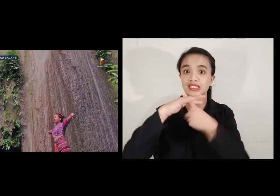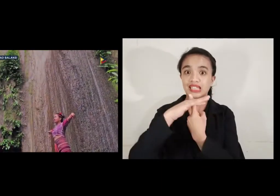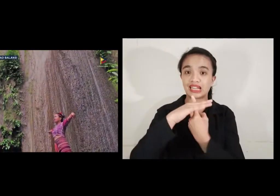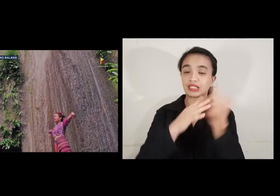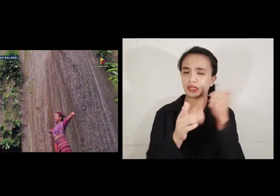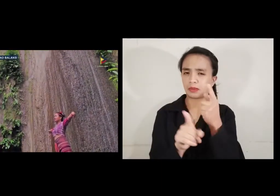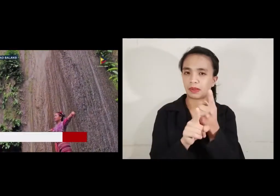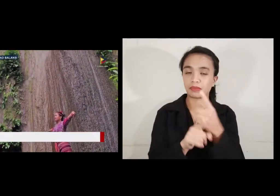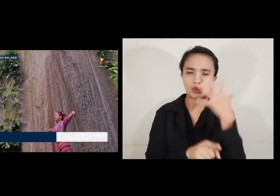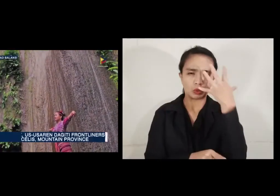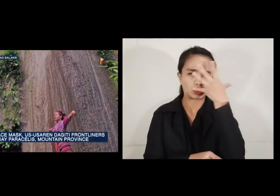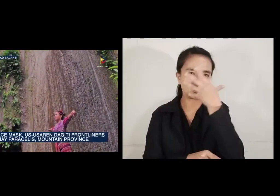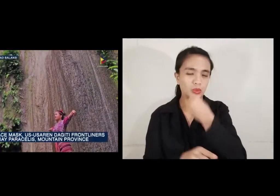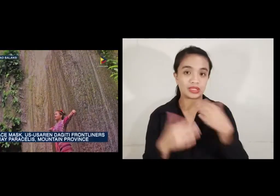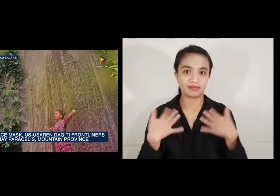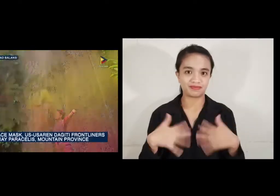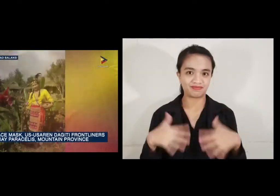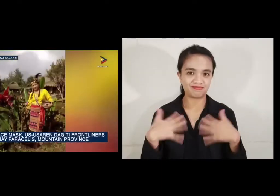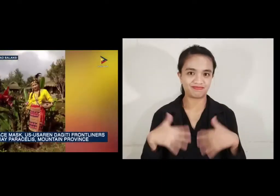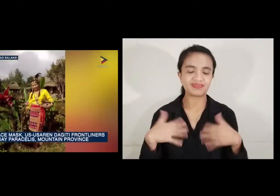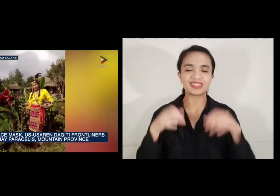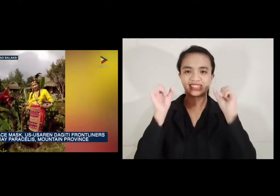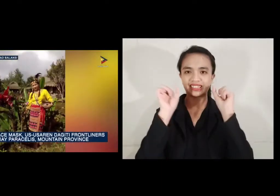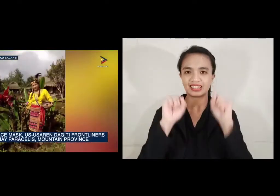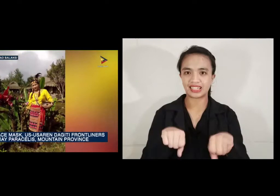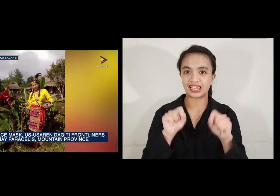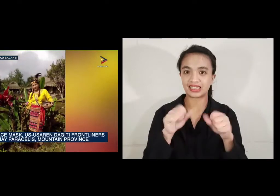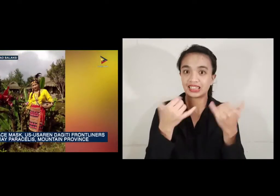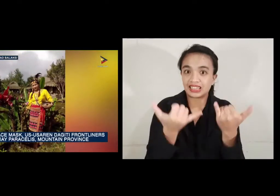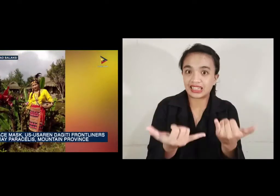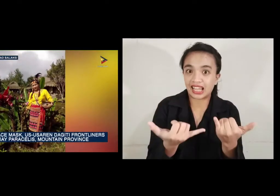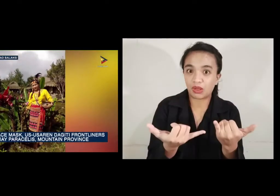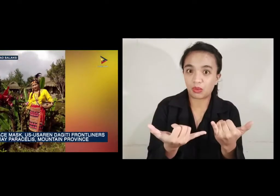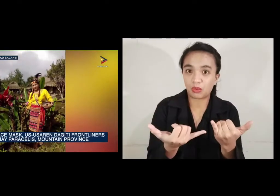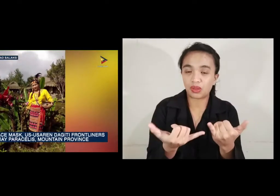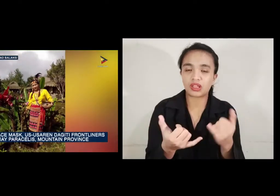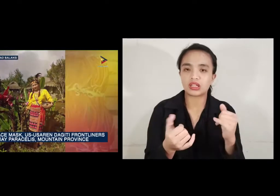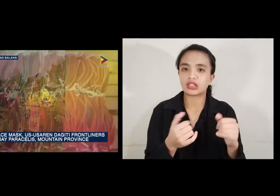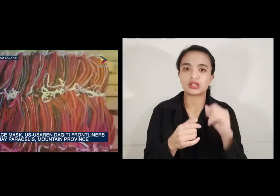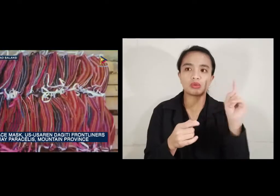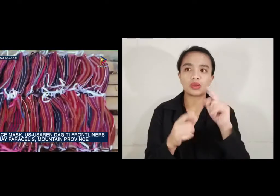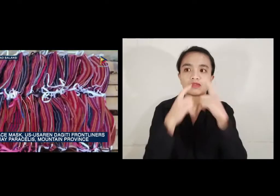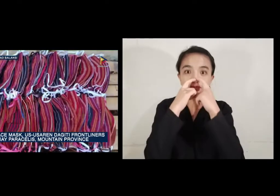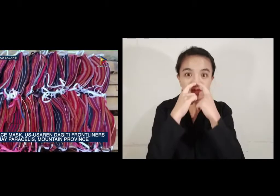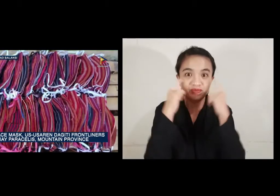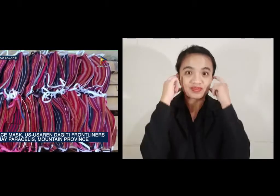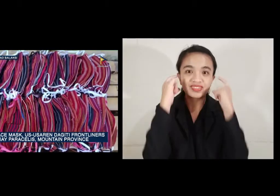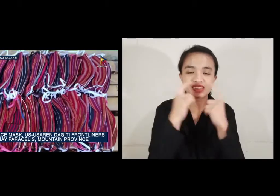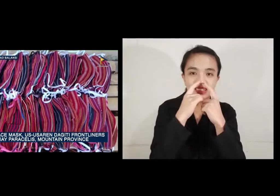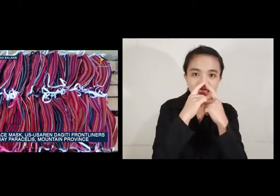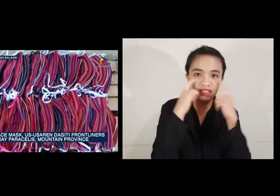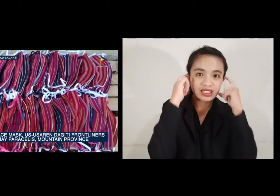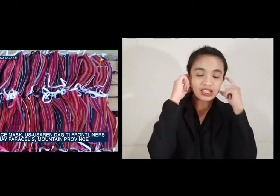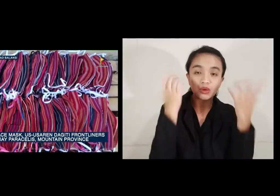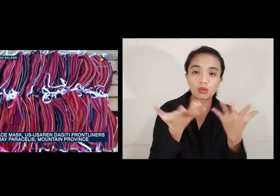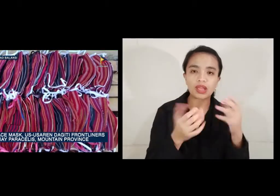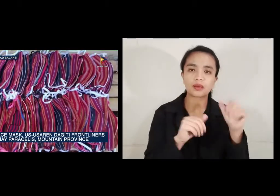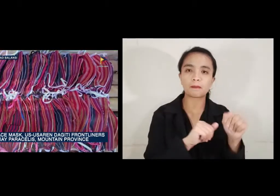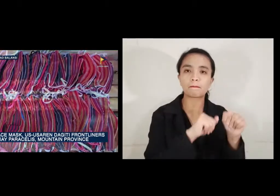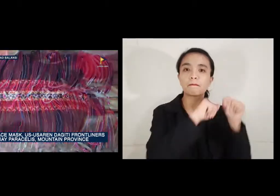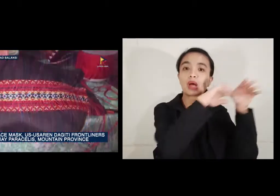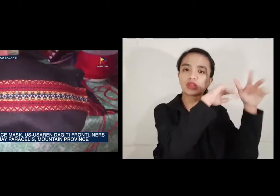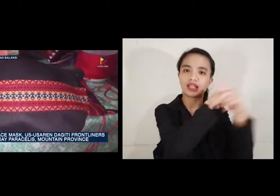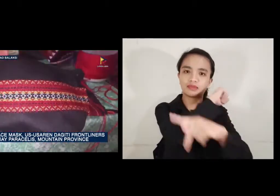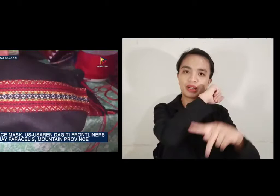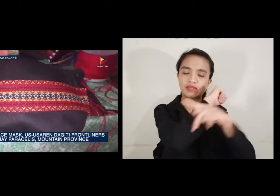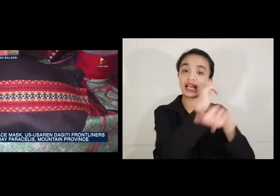kadagiti agkakapintas a disenyo ti badbado. Maitaltal umet itati na isang sangayan a klase ti face mask iti Paracelis Mountain